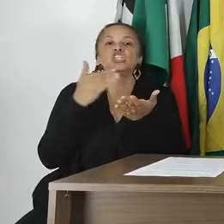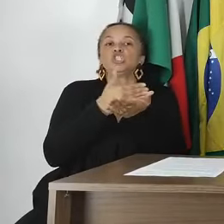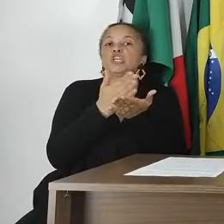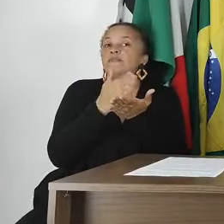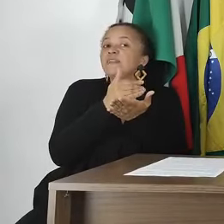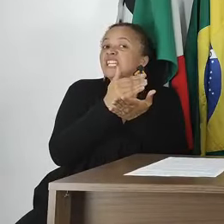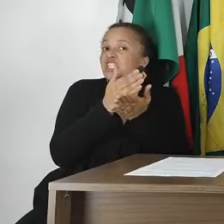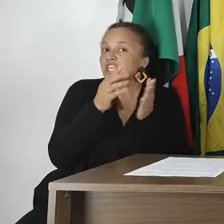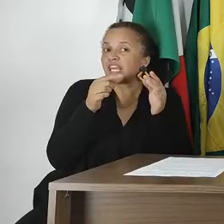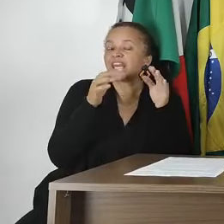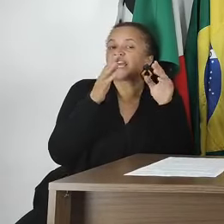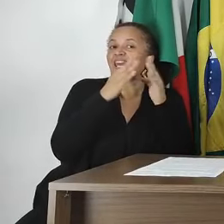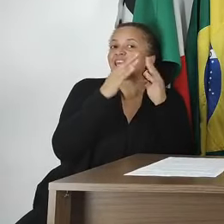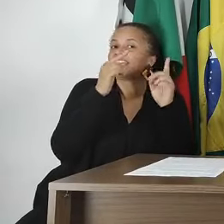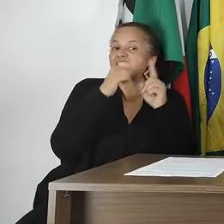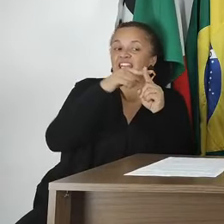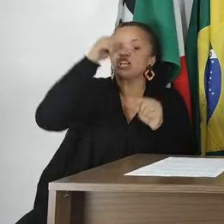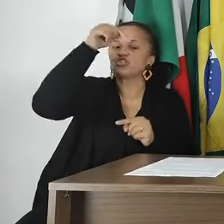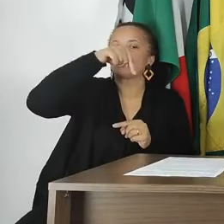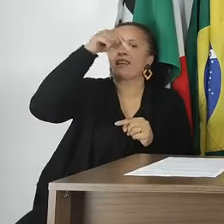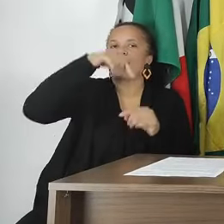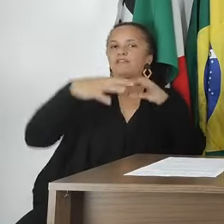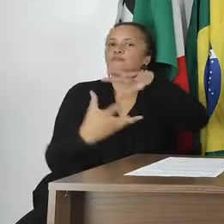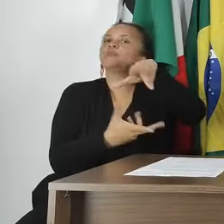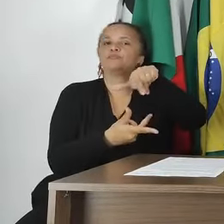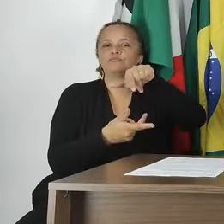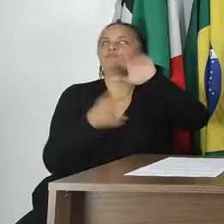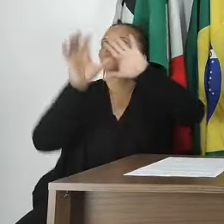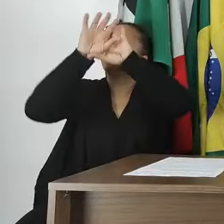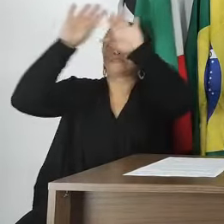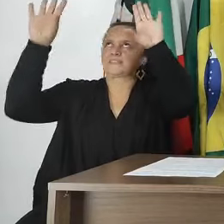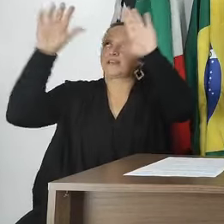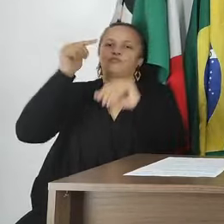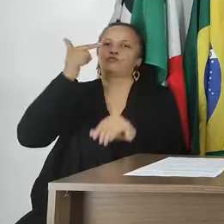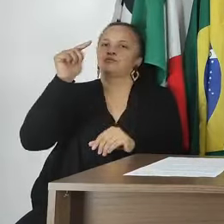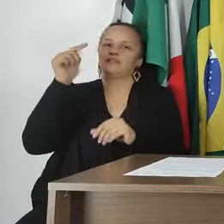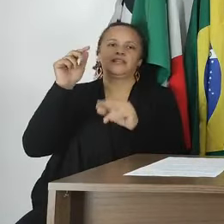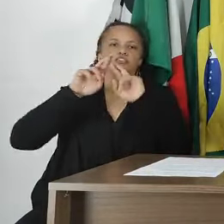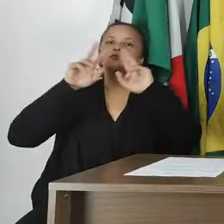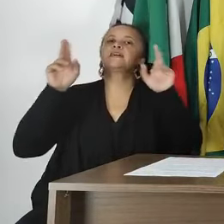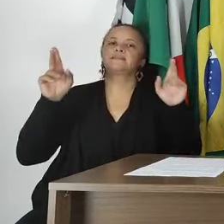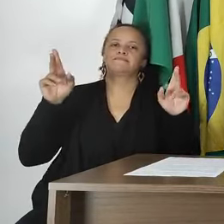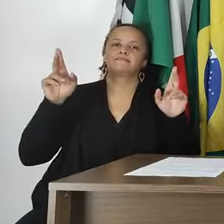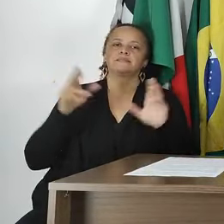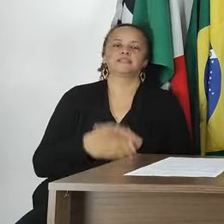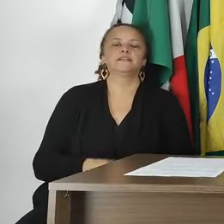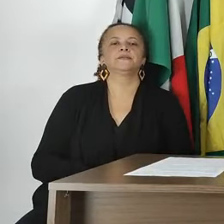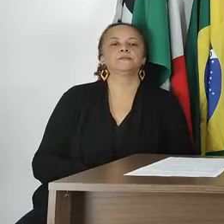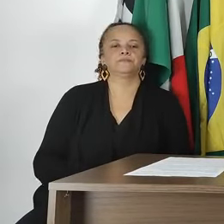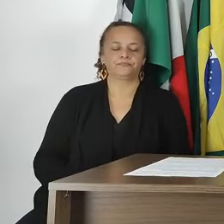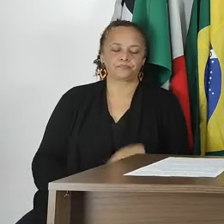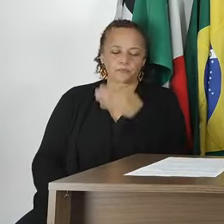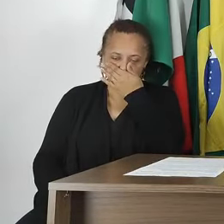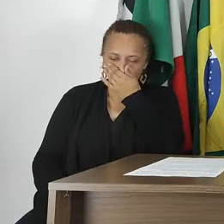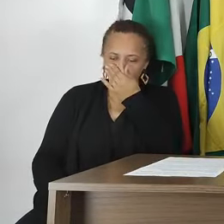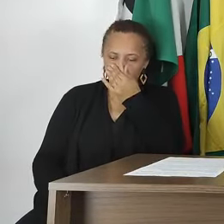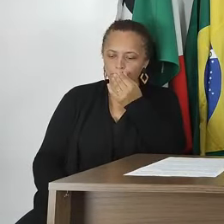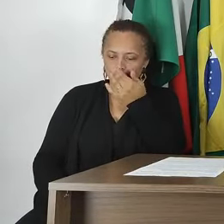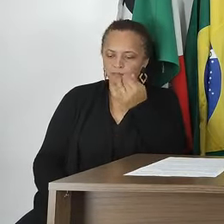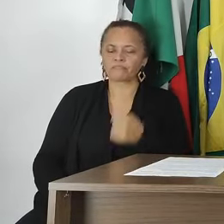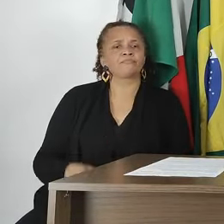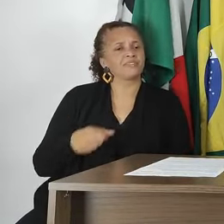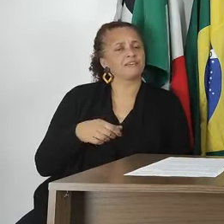embaixo. Quem faz é o homem. Então, analisando a seguinte questão. Se todas